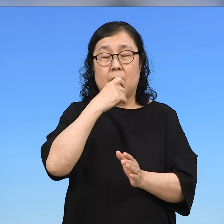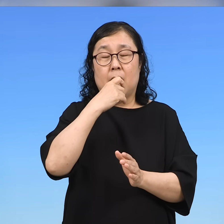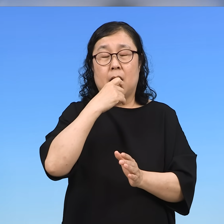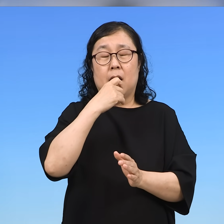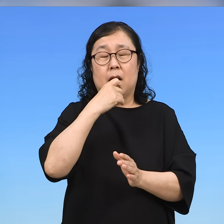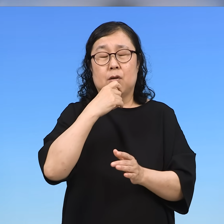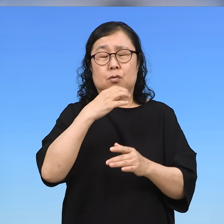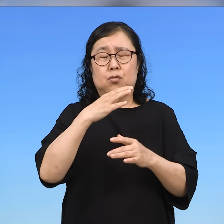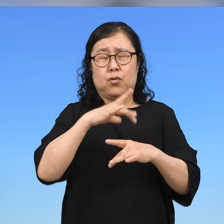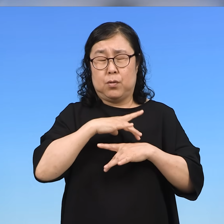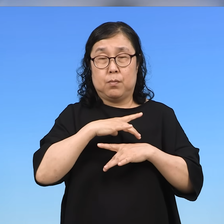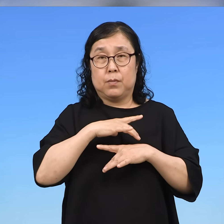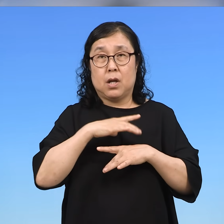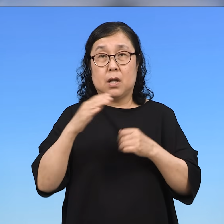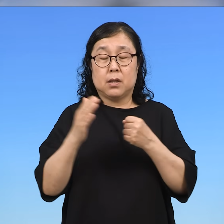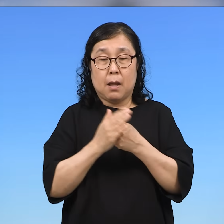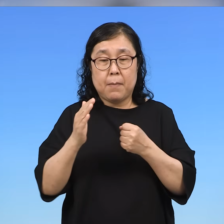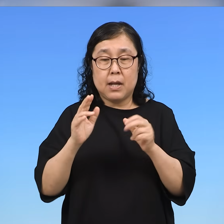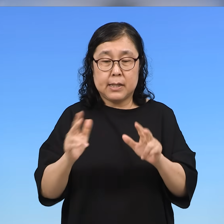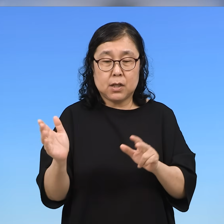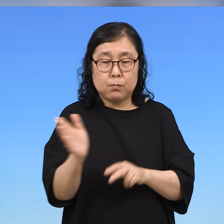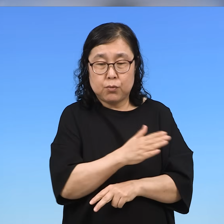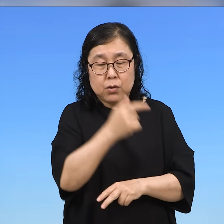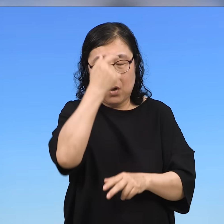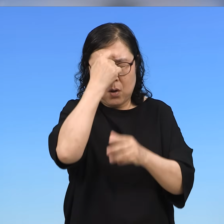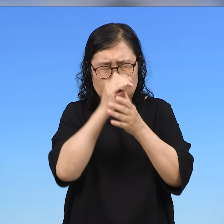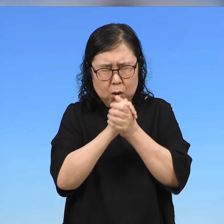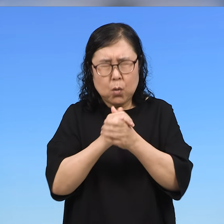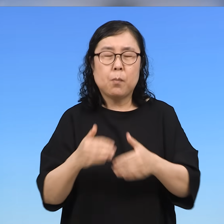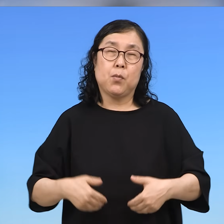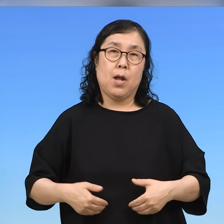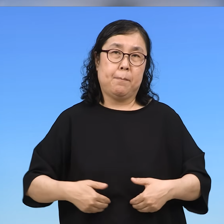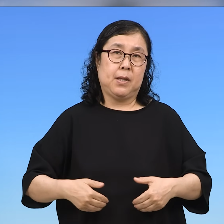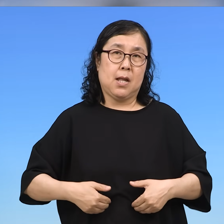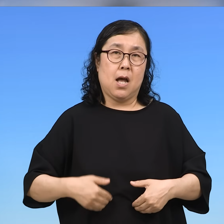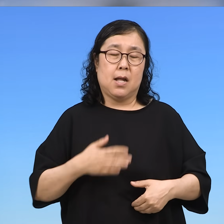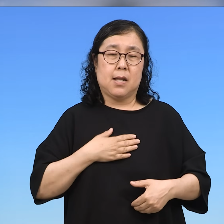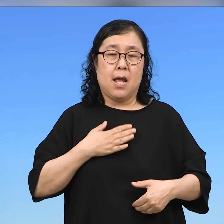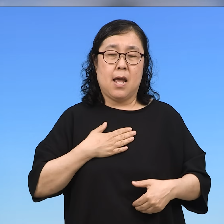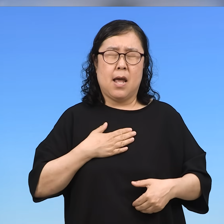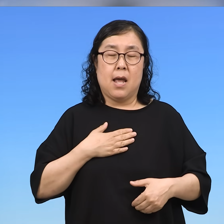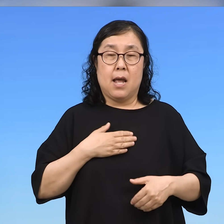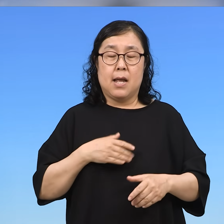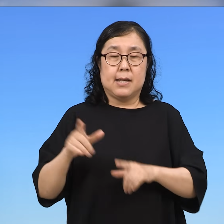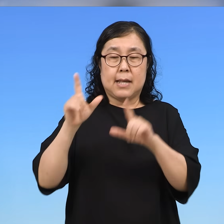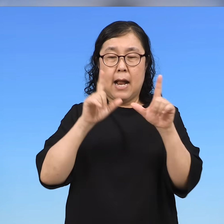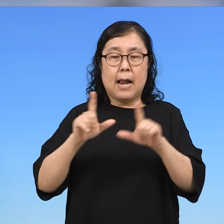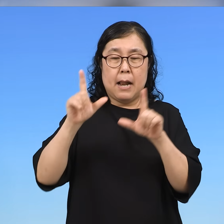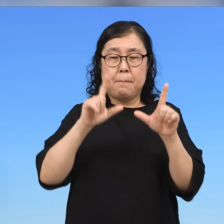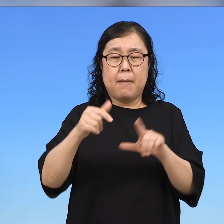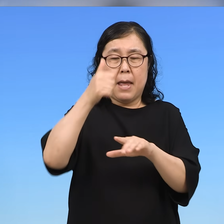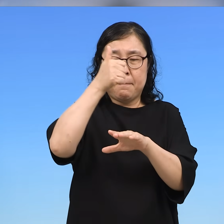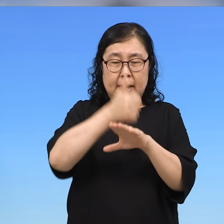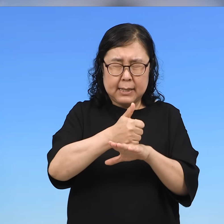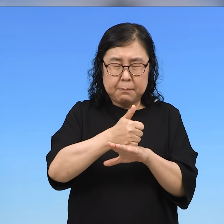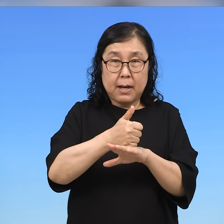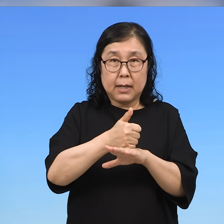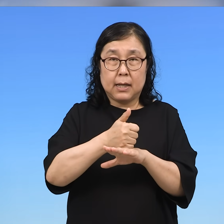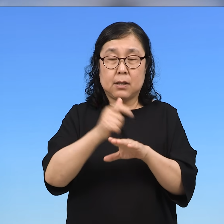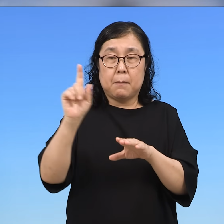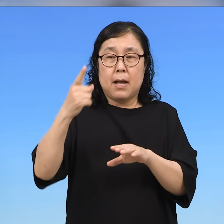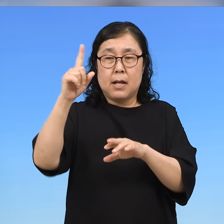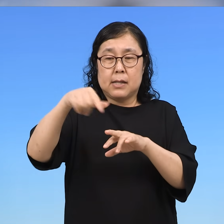우리 지금부터 기도해야 돼요. 하나님, 우리 인생의 마지막에 기억되는 그것이 자녀들에게 평생의 각인이 될